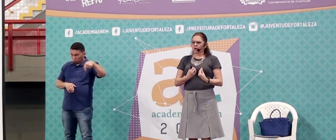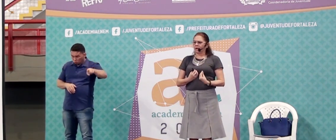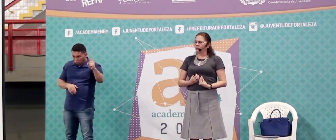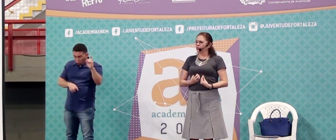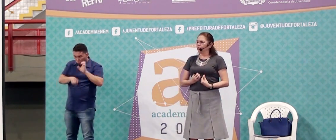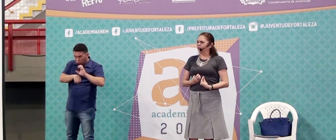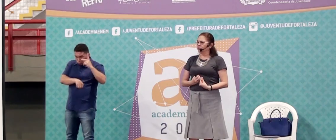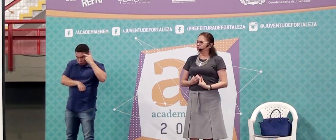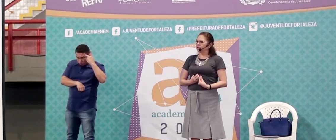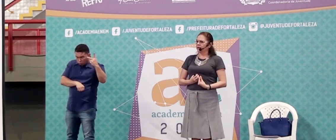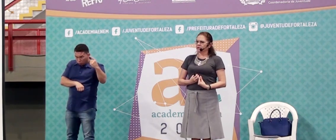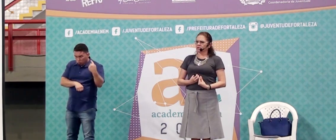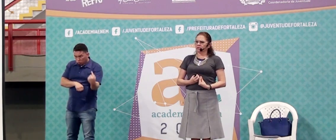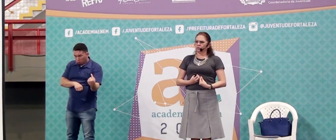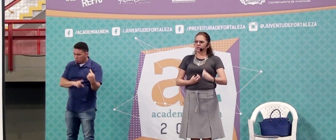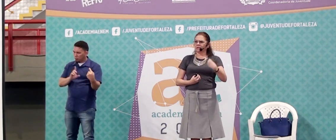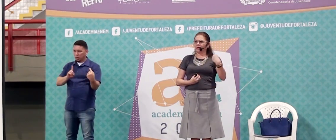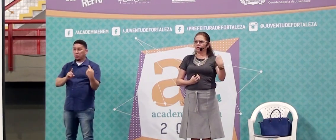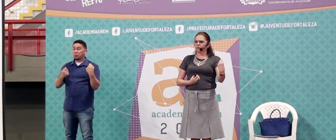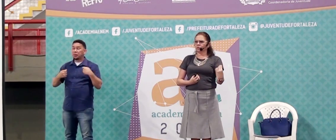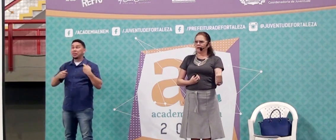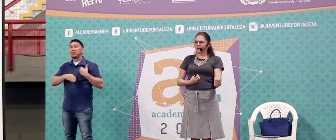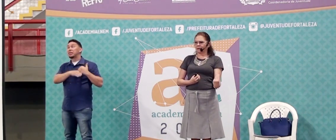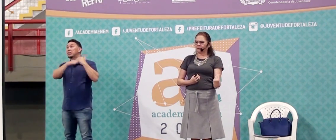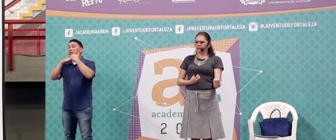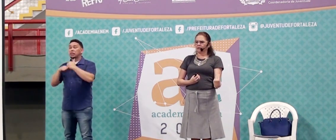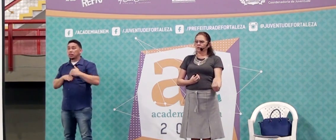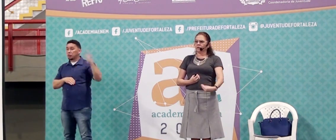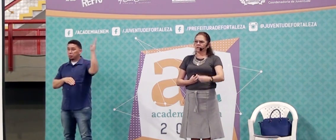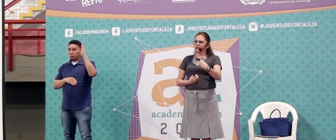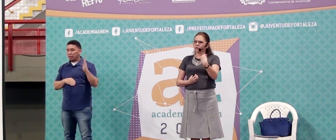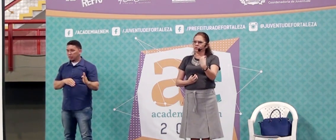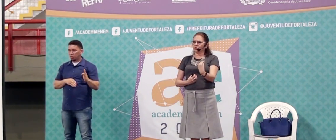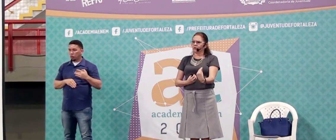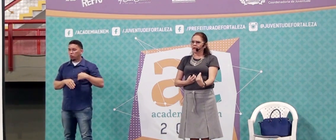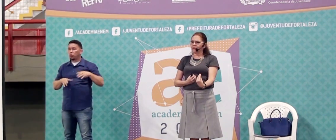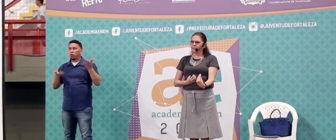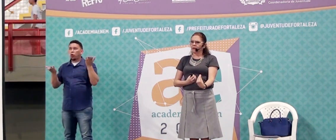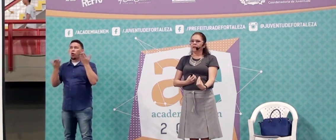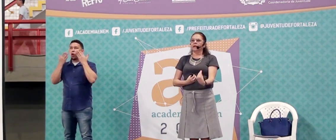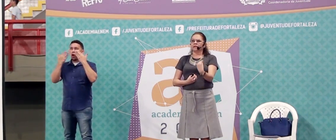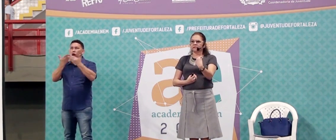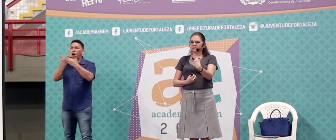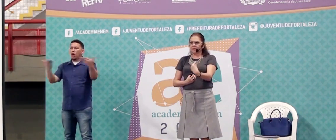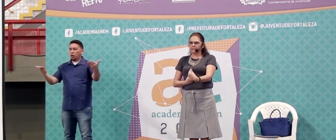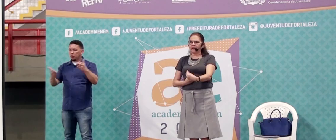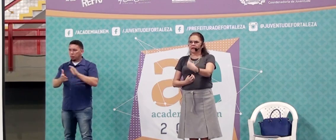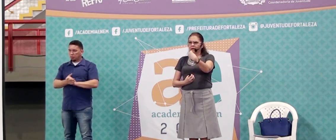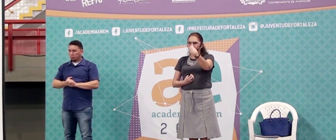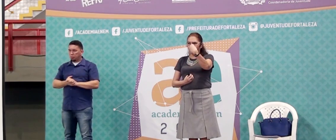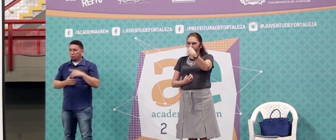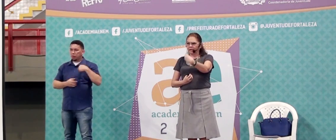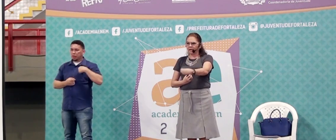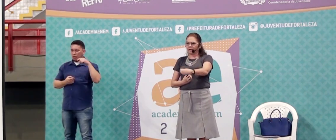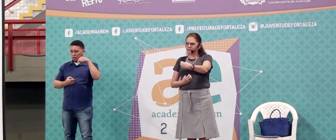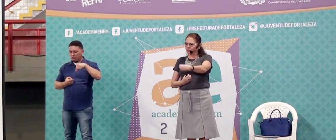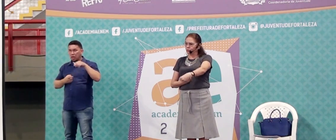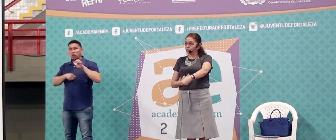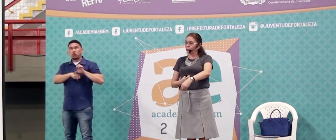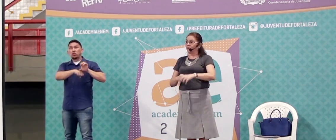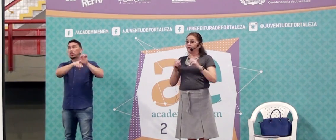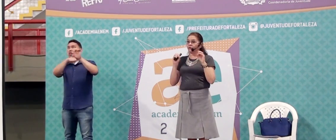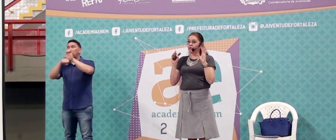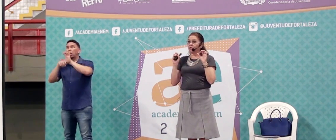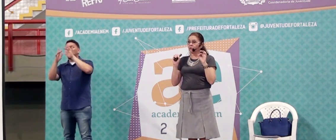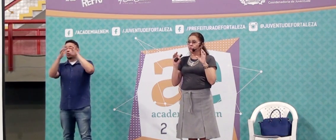independente do local que o aluno esteja, no interior do Acre, no interior de Roraima, ele saberá aquele